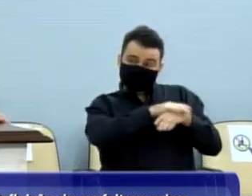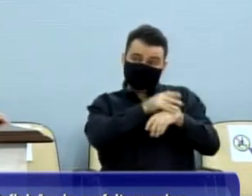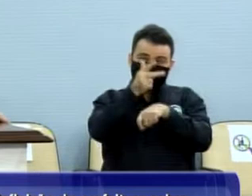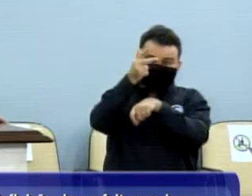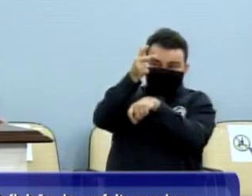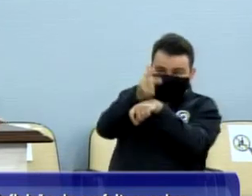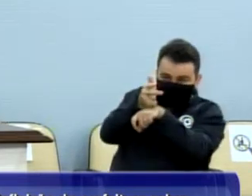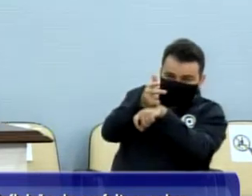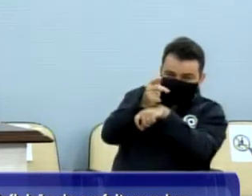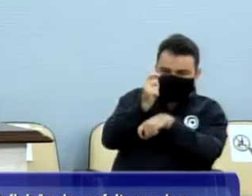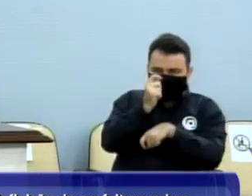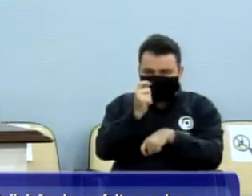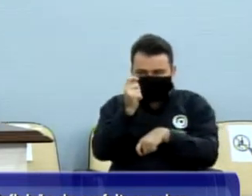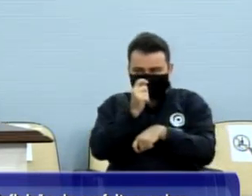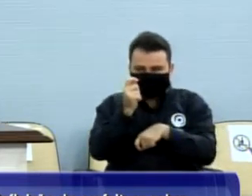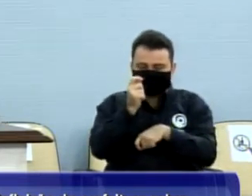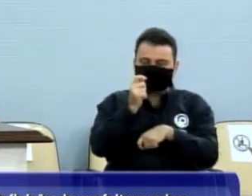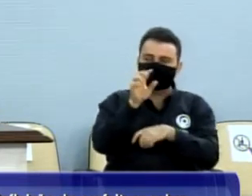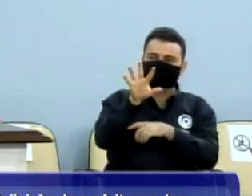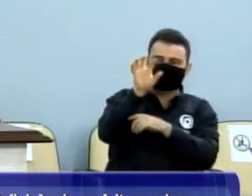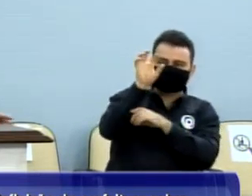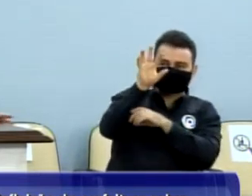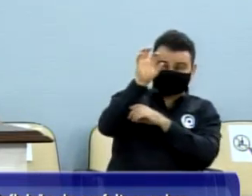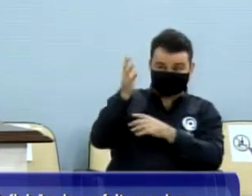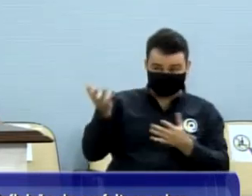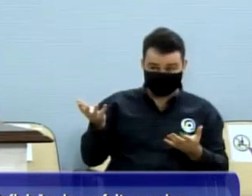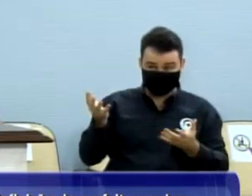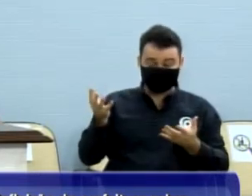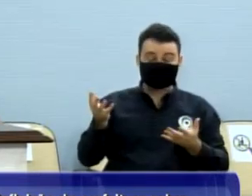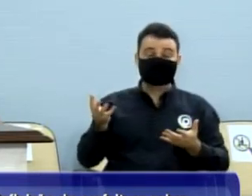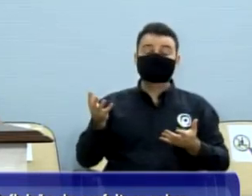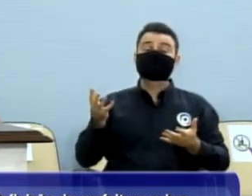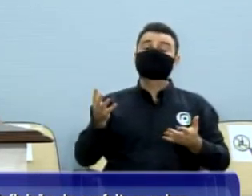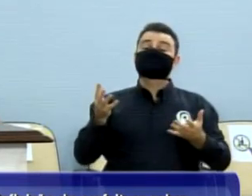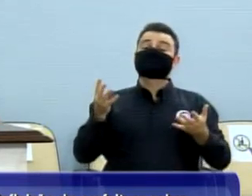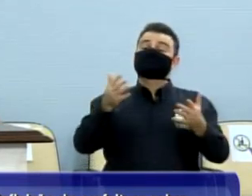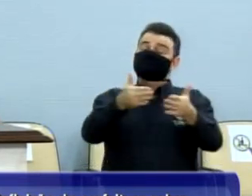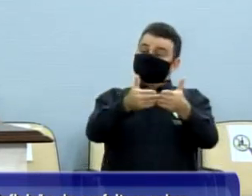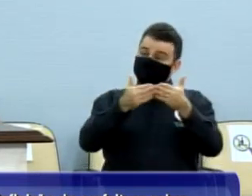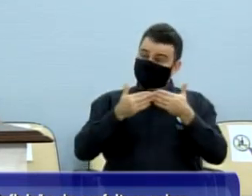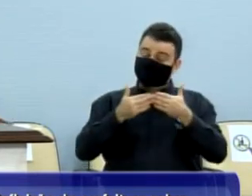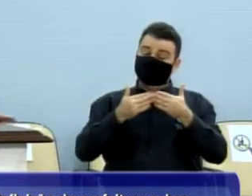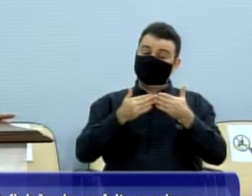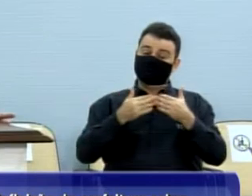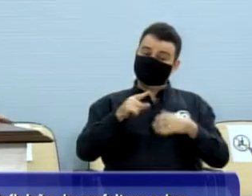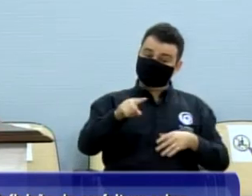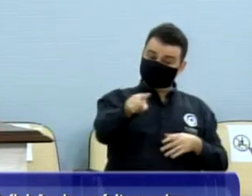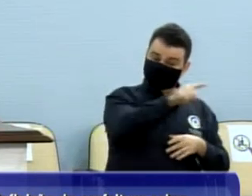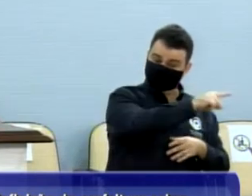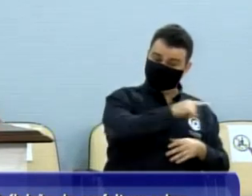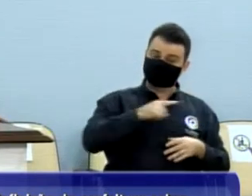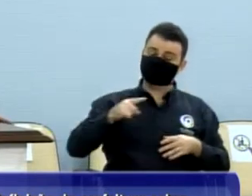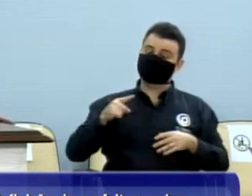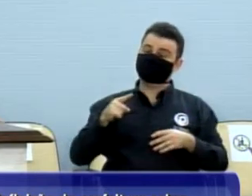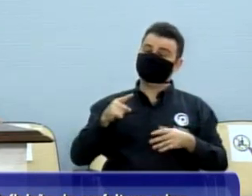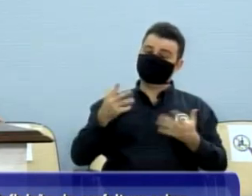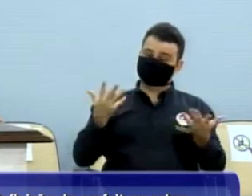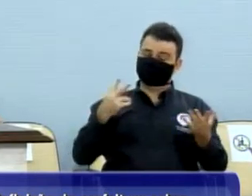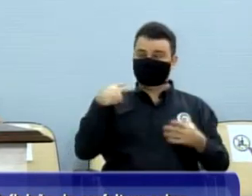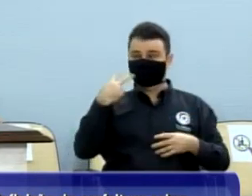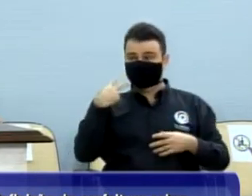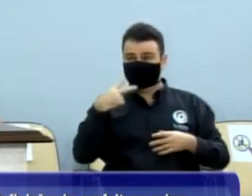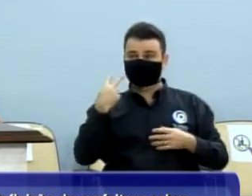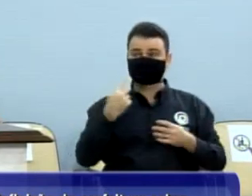eu queria pedir para a gente aí, sei lá, Bruno, reunir uns vereadores,